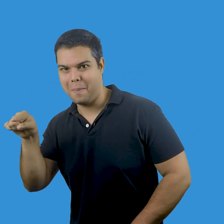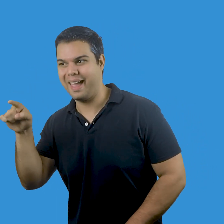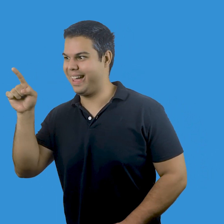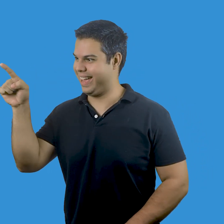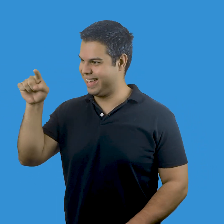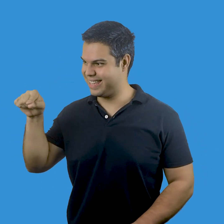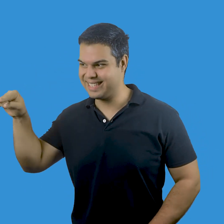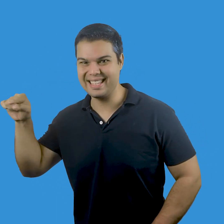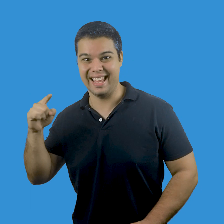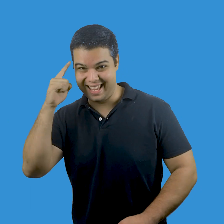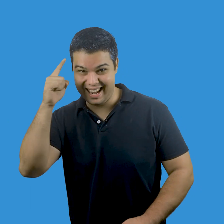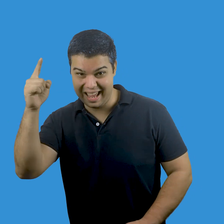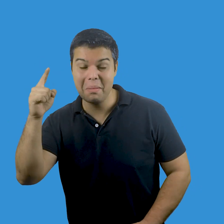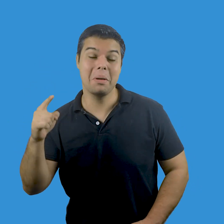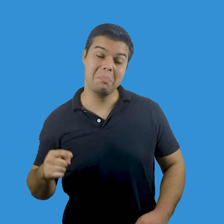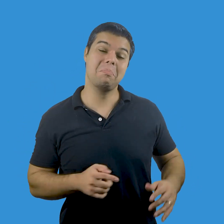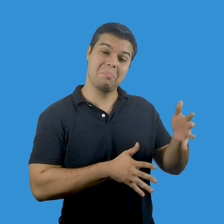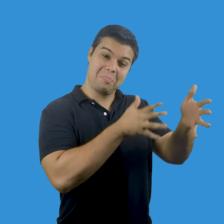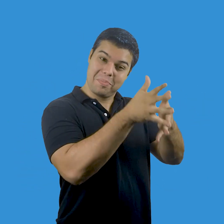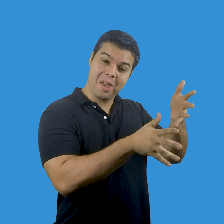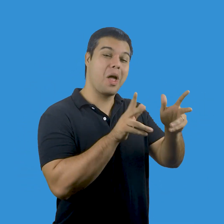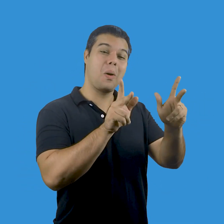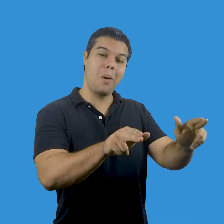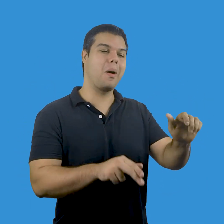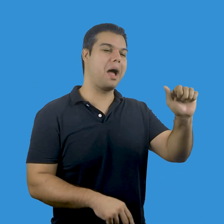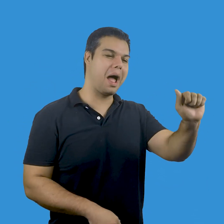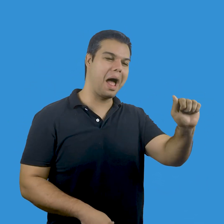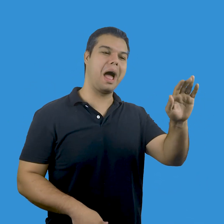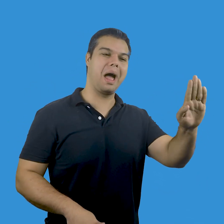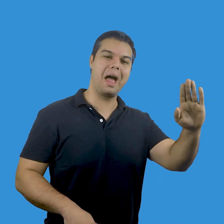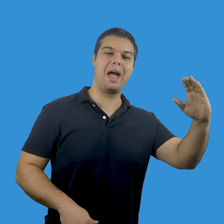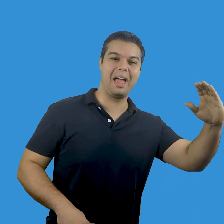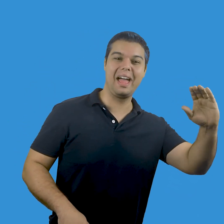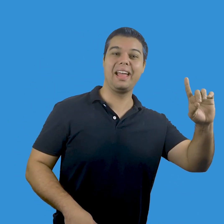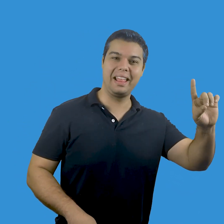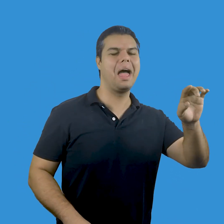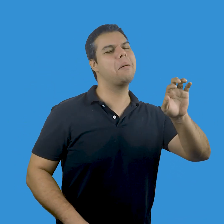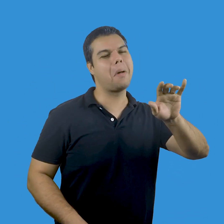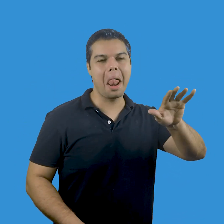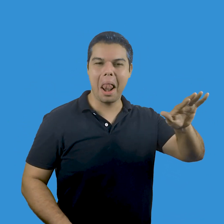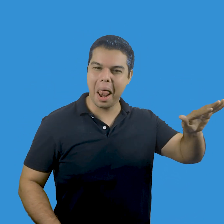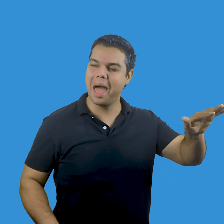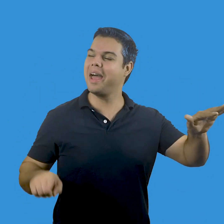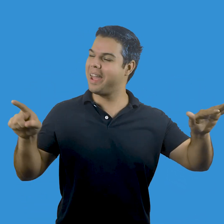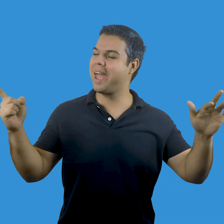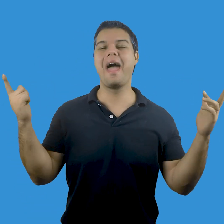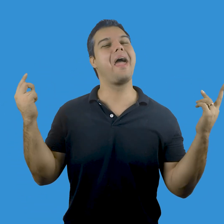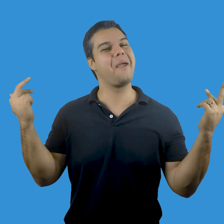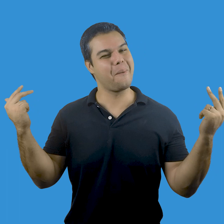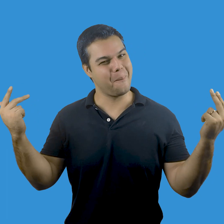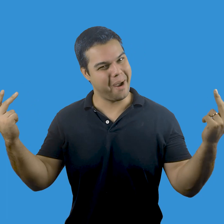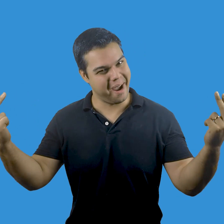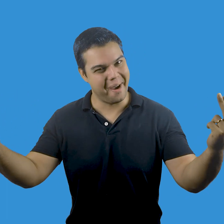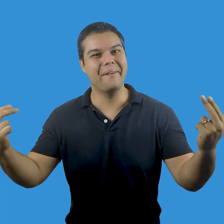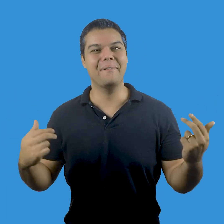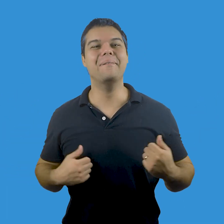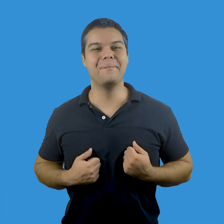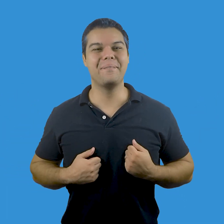Libras. Sim, estou falando do alfabeto em Libras. Estes, sim, são sinais que seguem a lógica do alfabeto